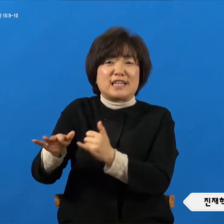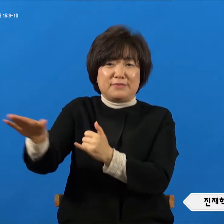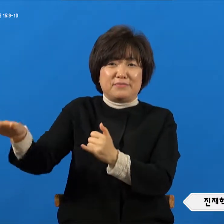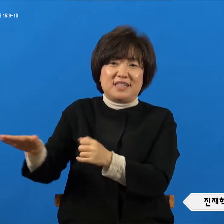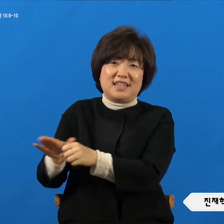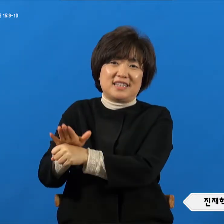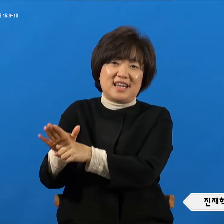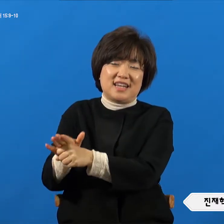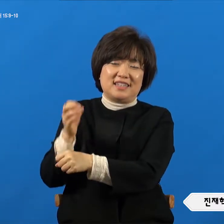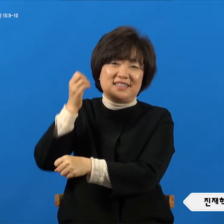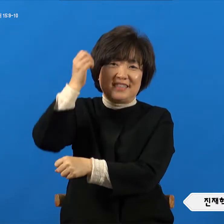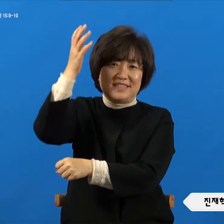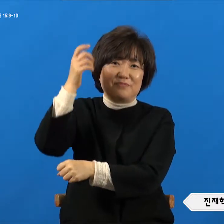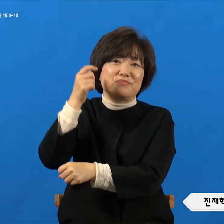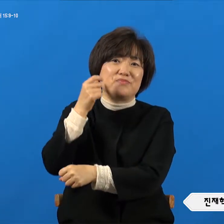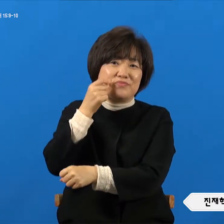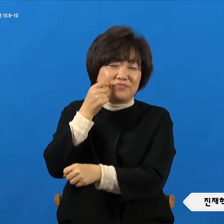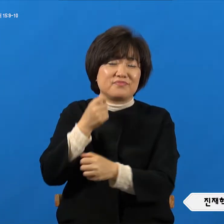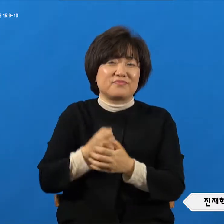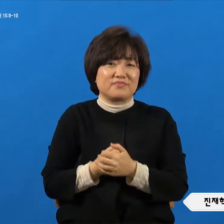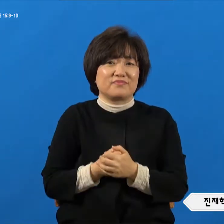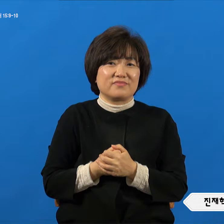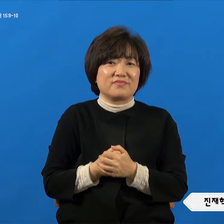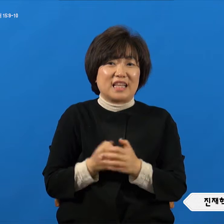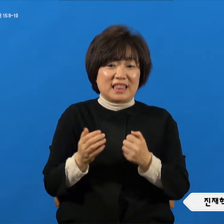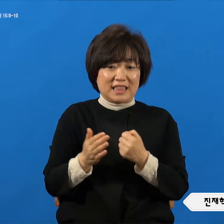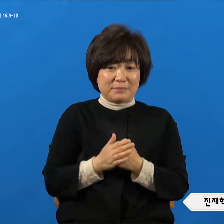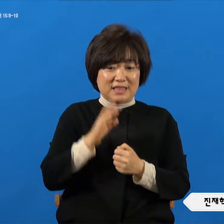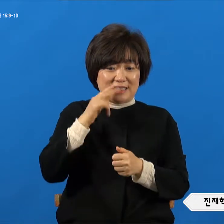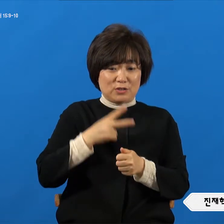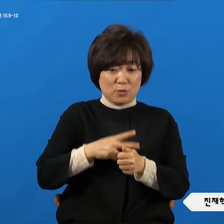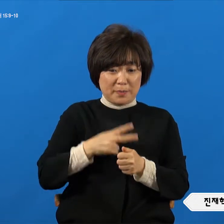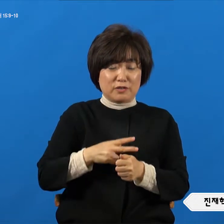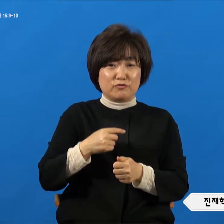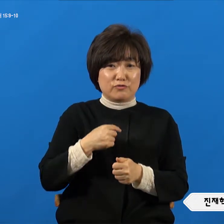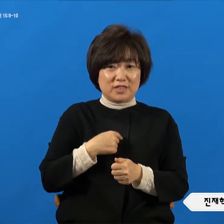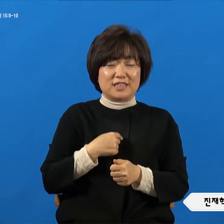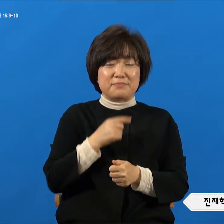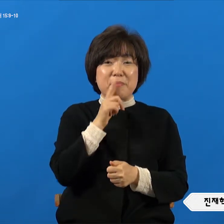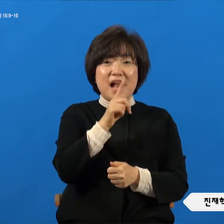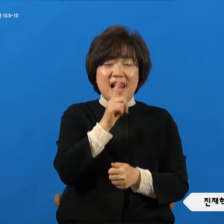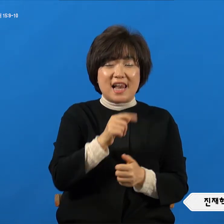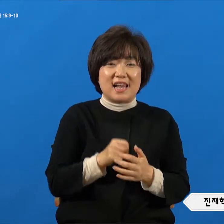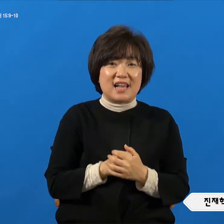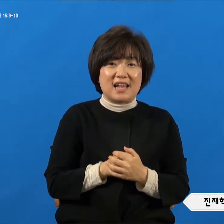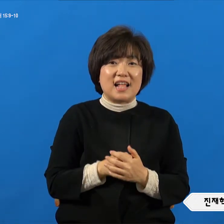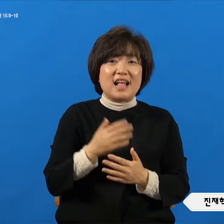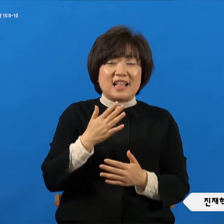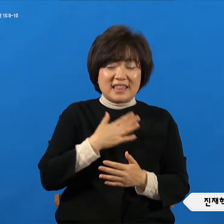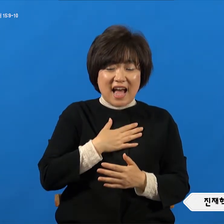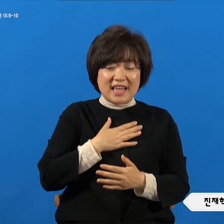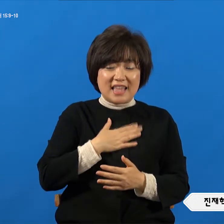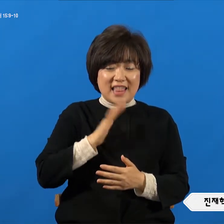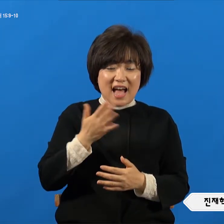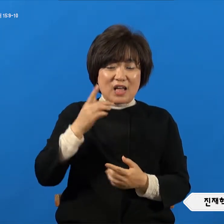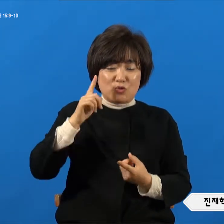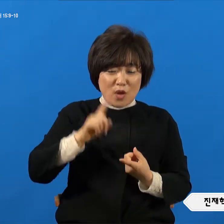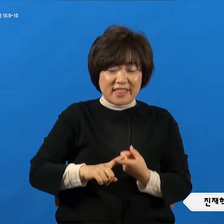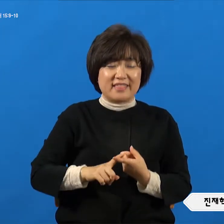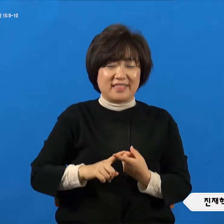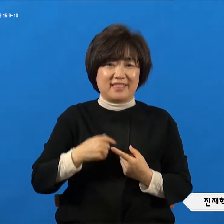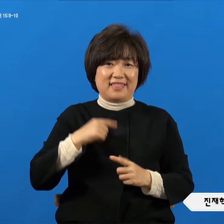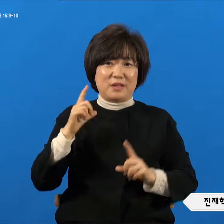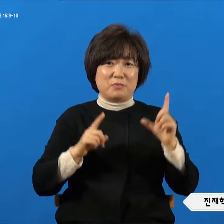사랑을 잊을 수 없습니다. 그래서 사도 바울은 그렇게 이야기합니다. 나의 나되는